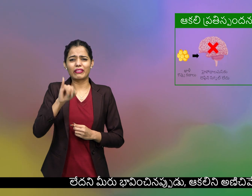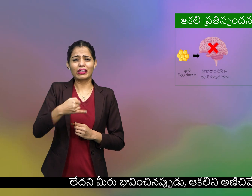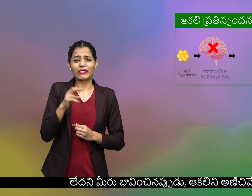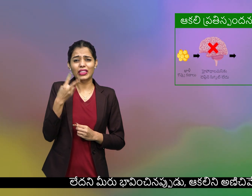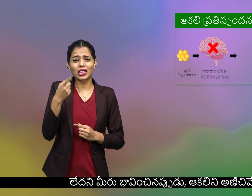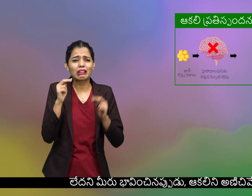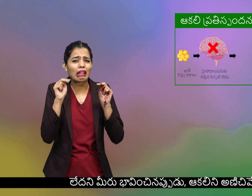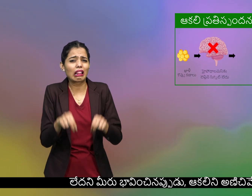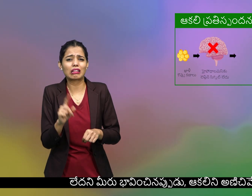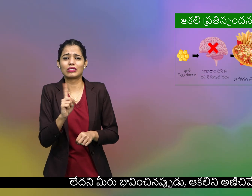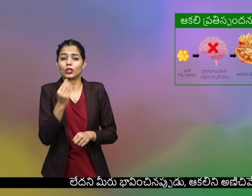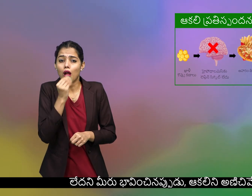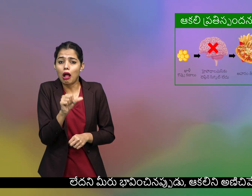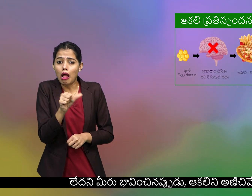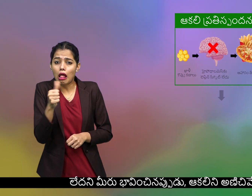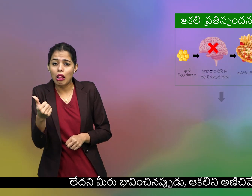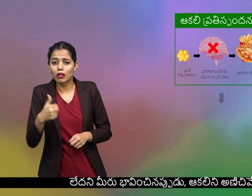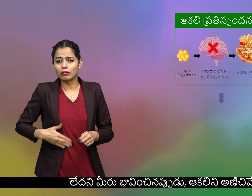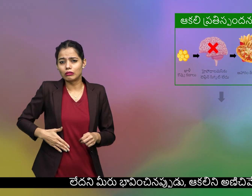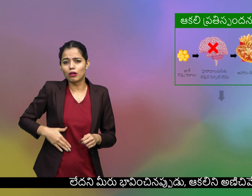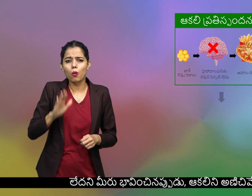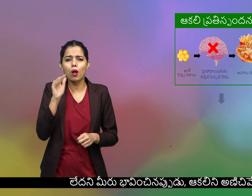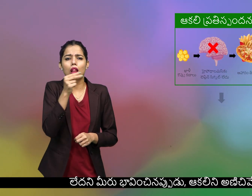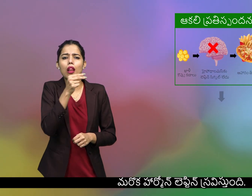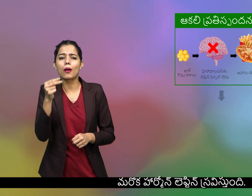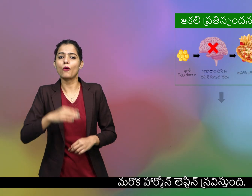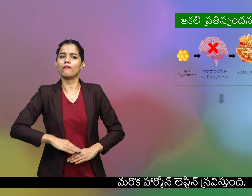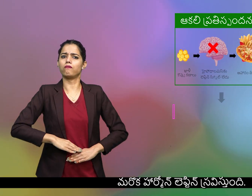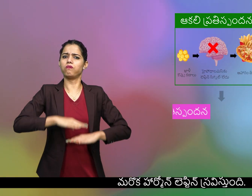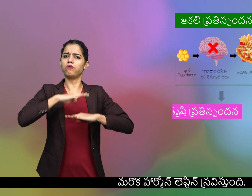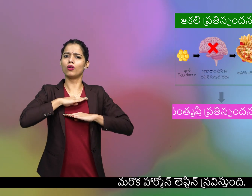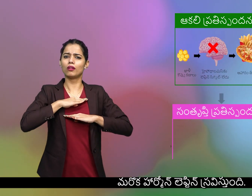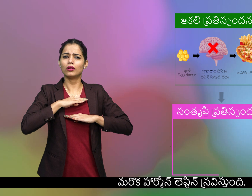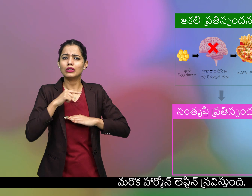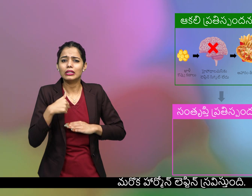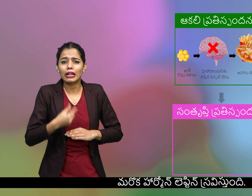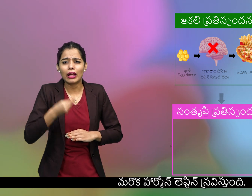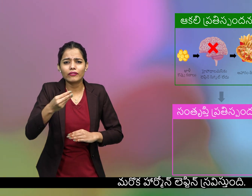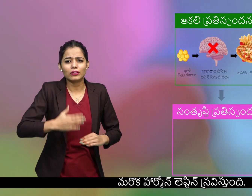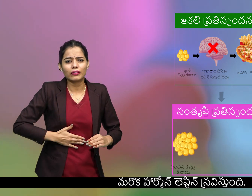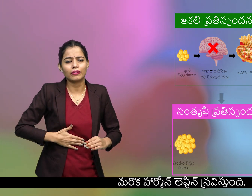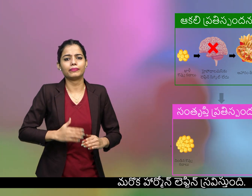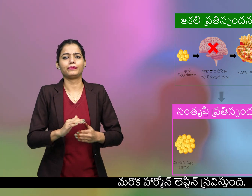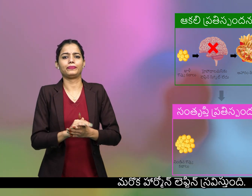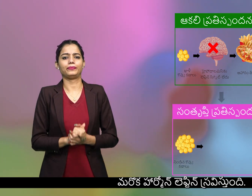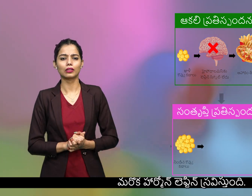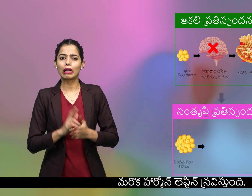మీరు భావించినప్పుడు ఆకలిని అణిచివేసేందుకు మరొక హార్మోన్ లెప్టిన్ స్రవిస్తుంది.